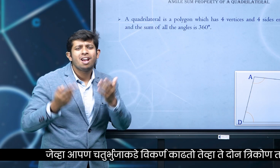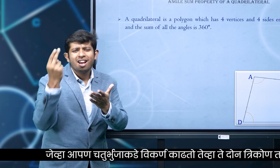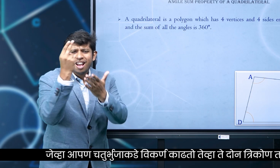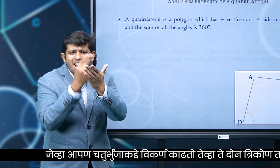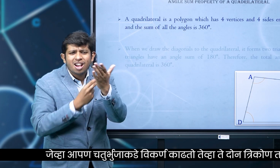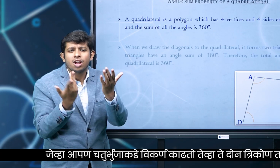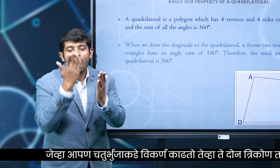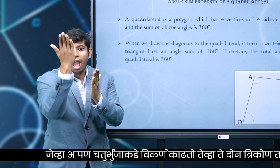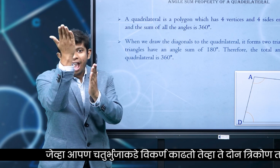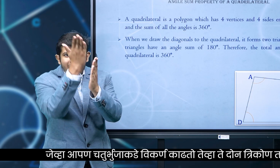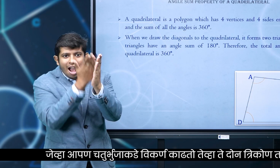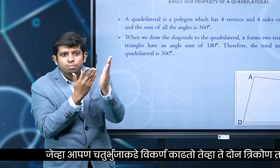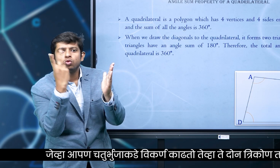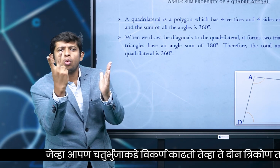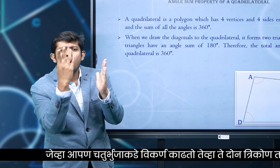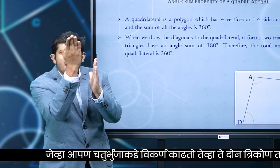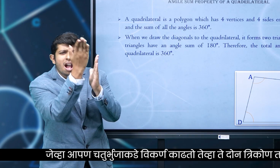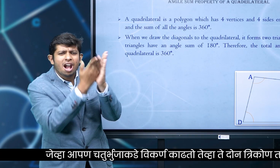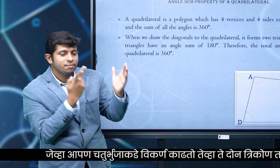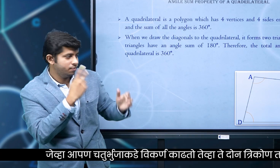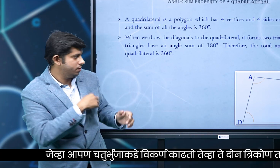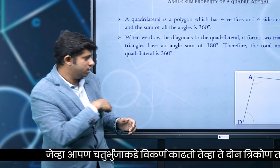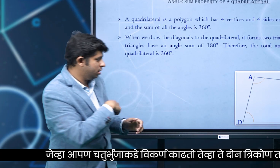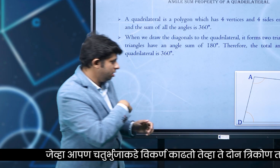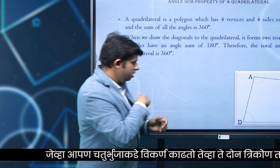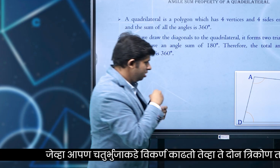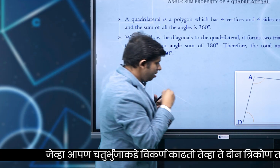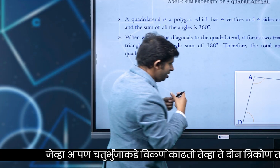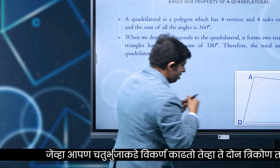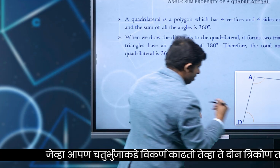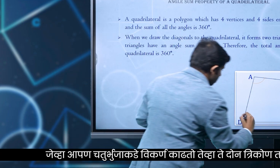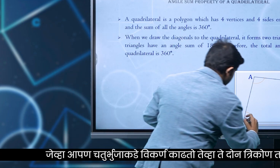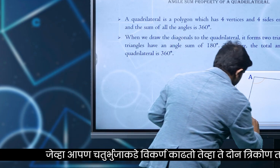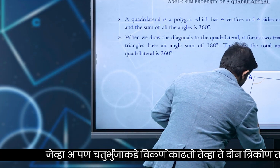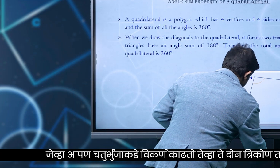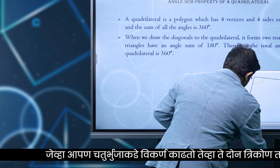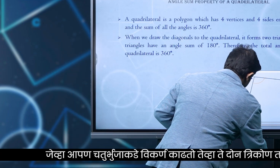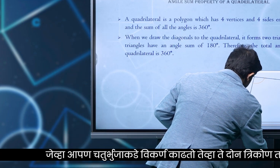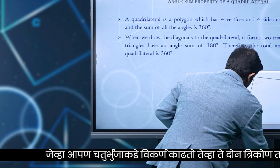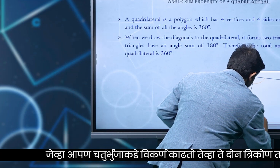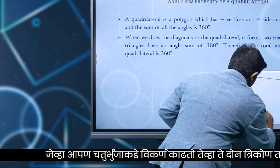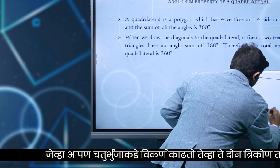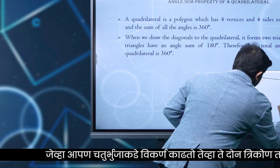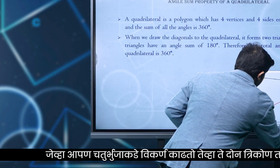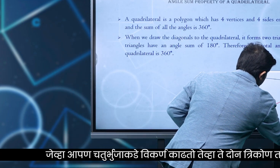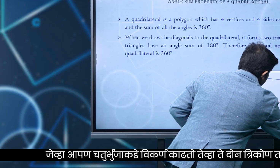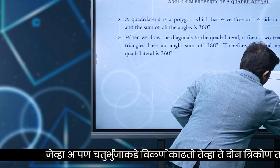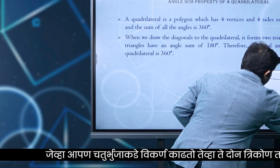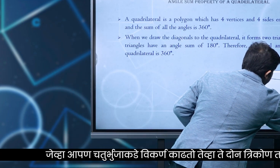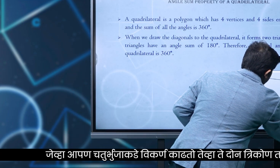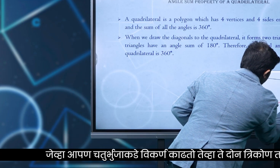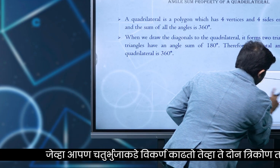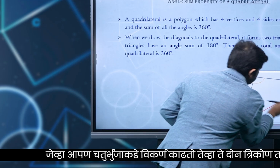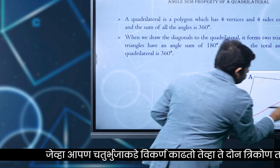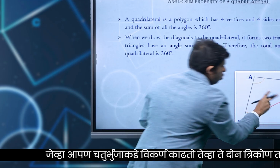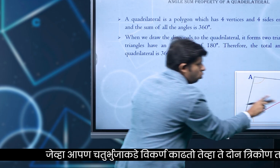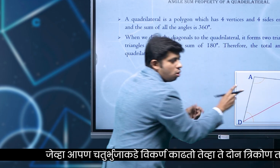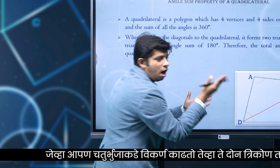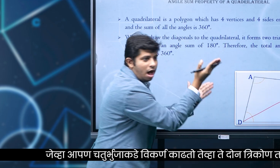जेव्हा आपण चतुर्भुजाकडे विकर्ण काढतो तेव्हा ते दोन त्रिकोण तयार करते.